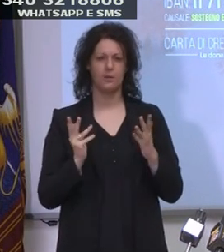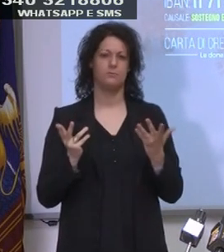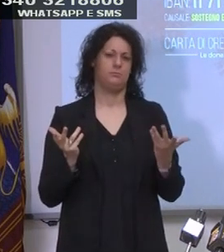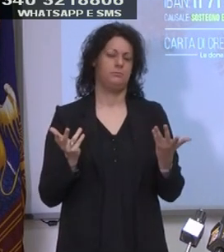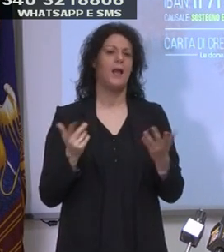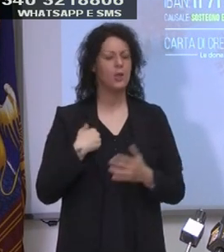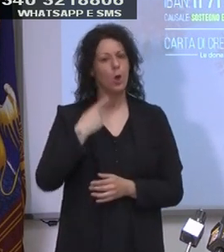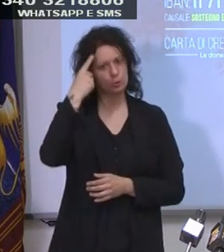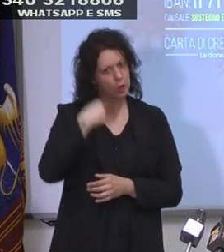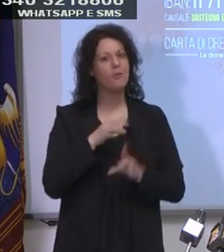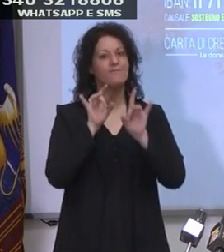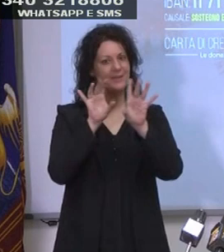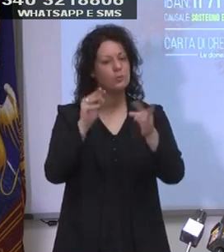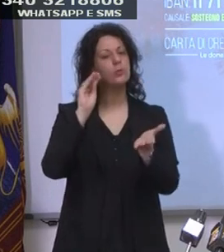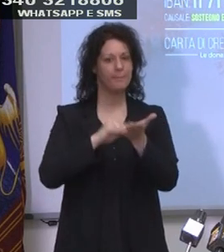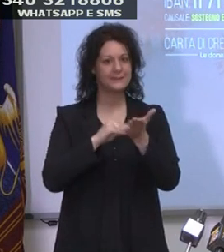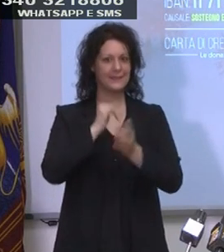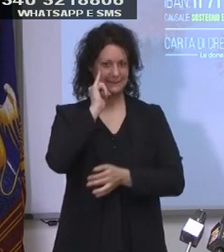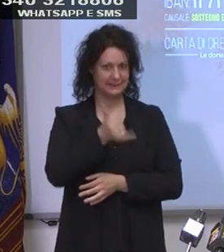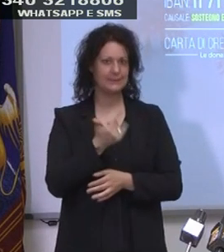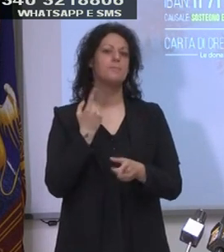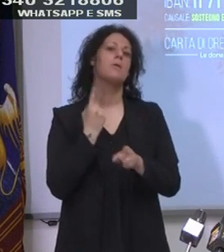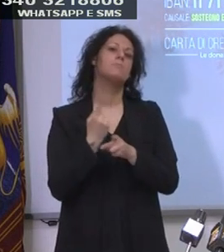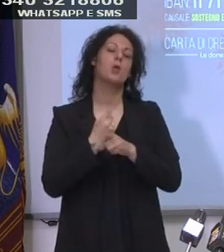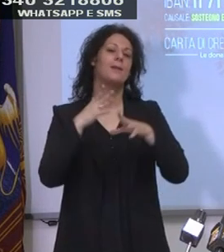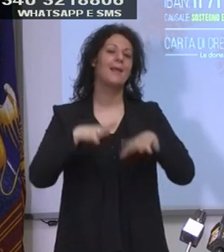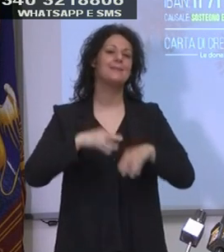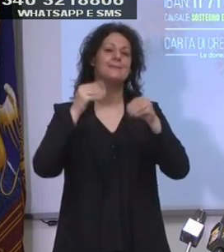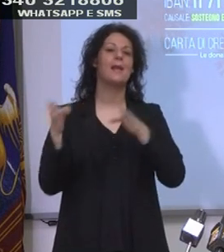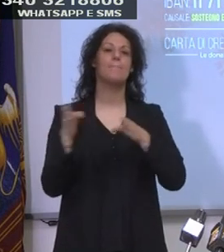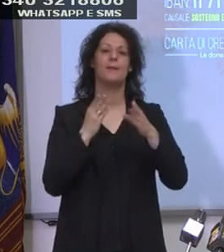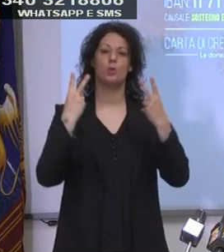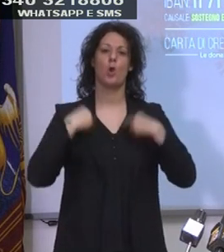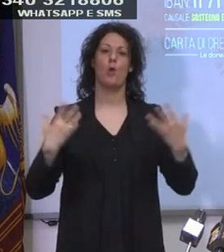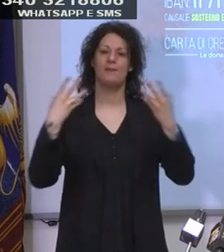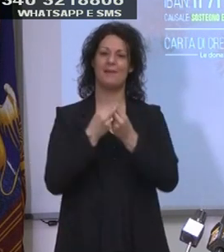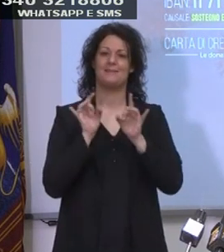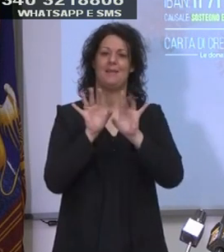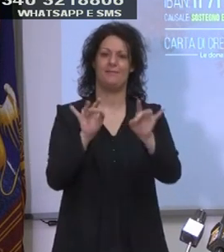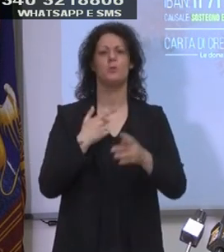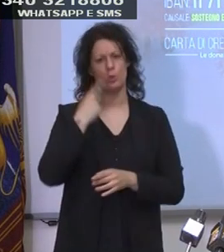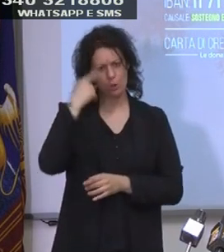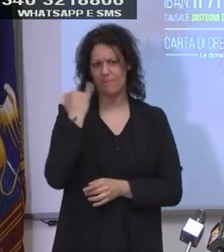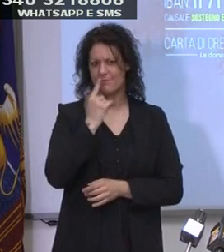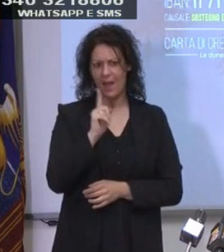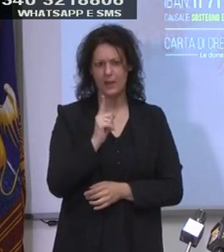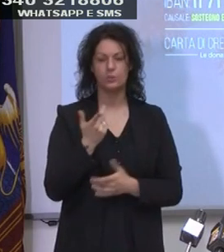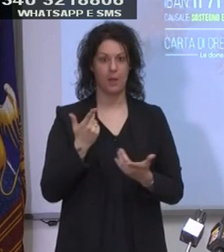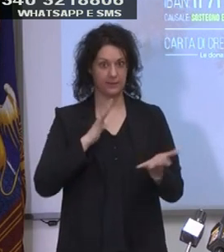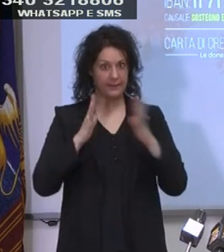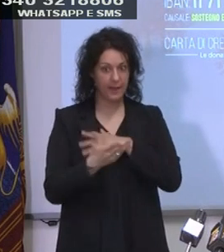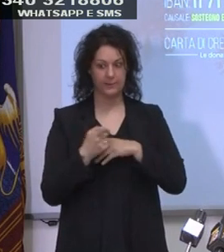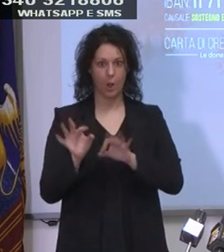il virus, però dobbiamo anche iniziare un periodo di convivenza che non sarà facile, ma non possiamo neanche renderlo impossibile.